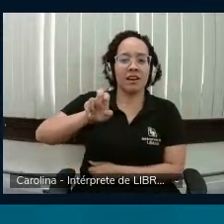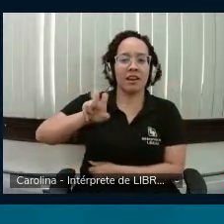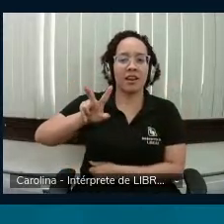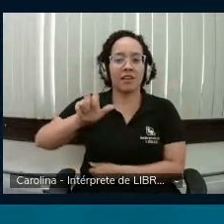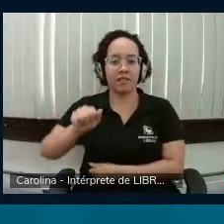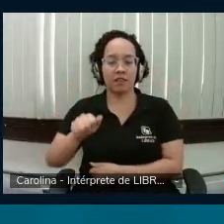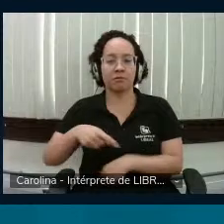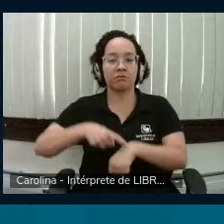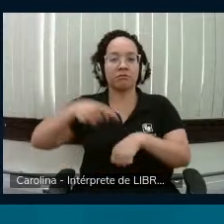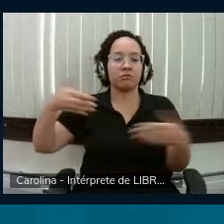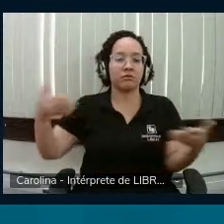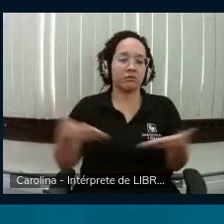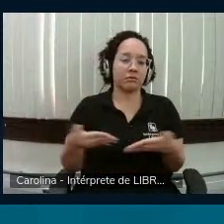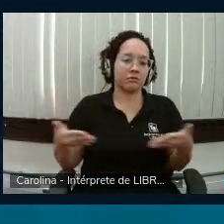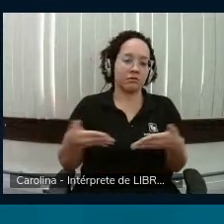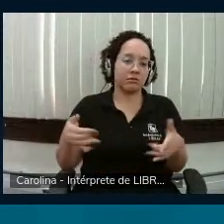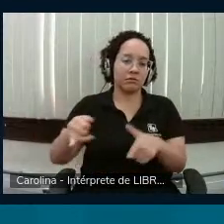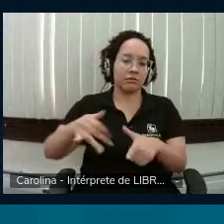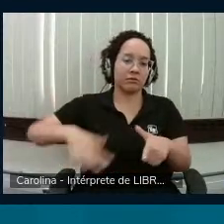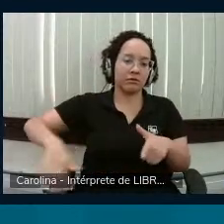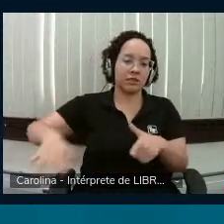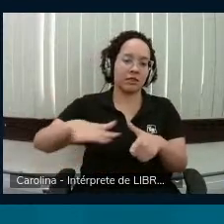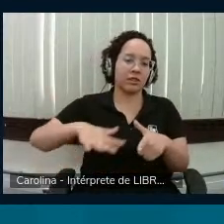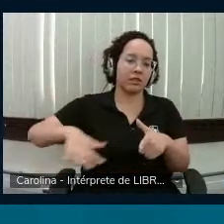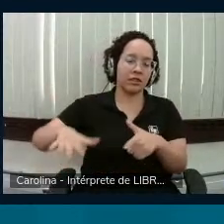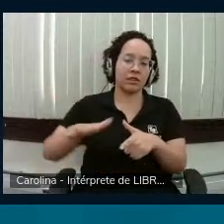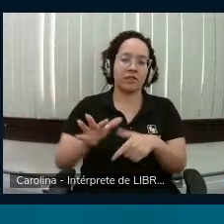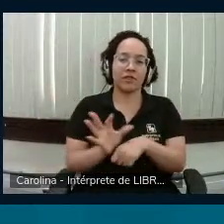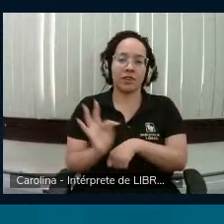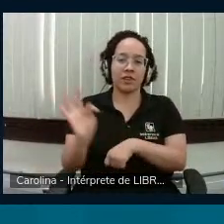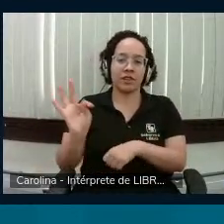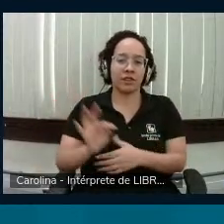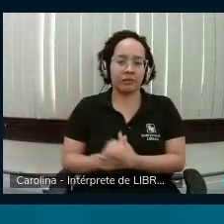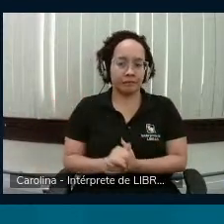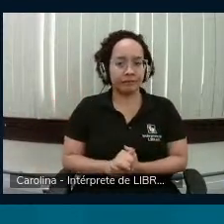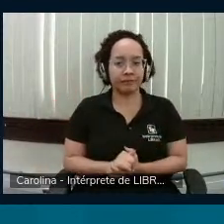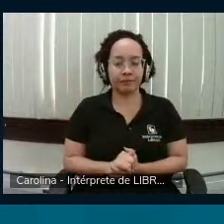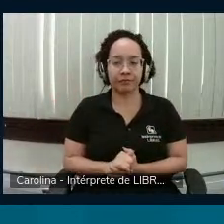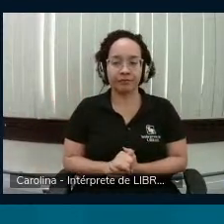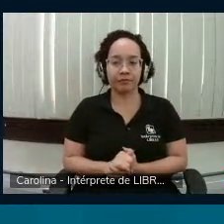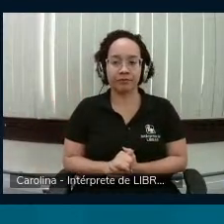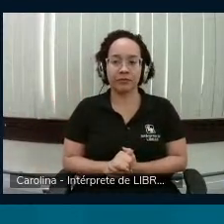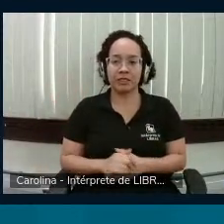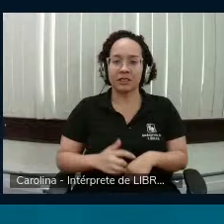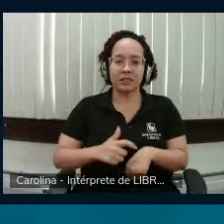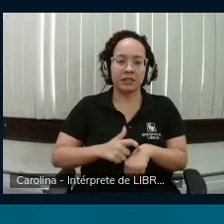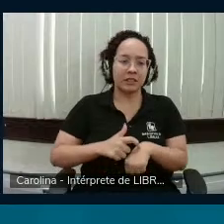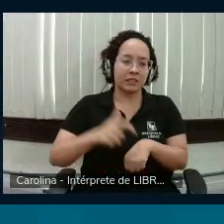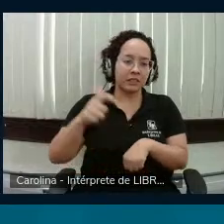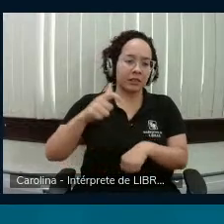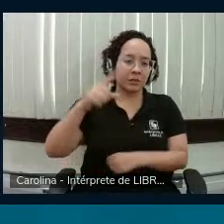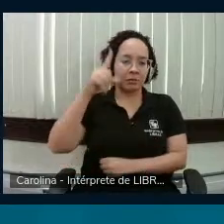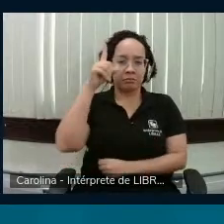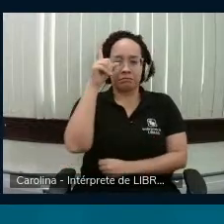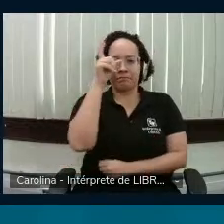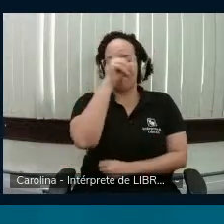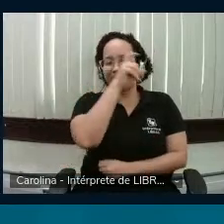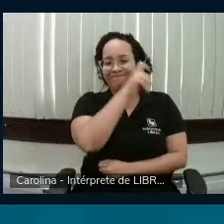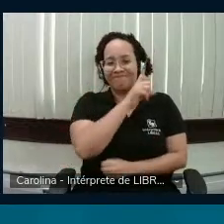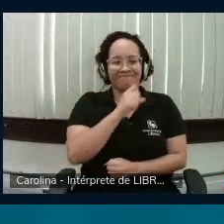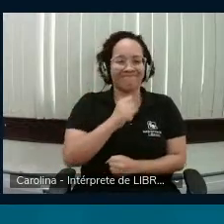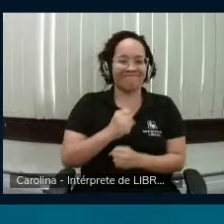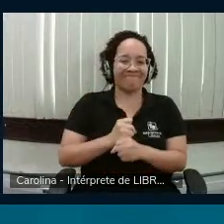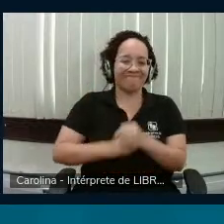federal. Nós estamos por um momento bastante delicado, sim, nos últimos